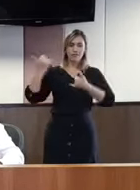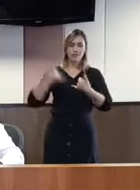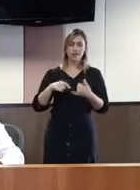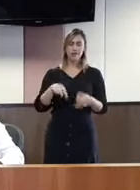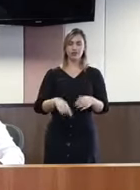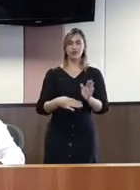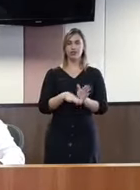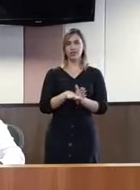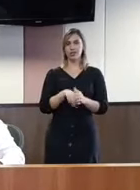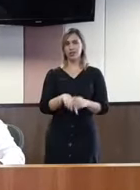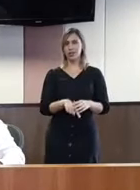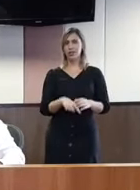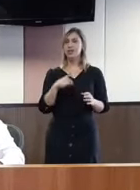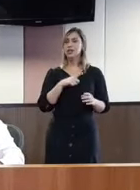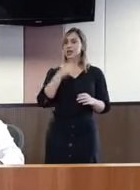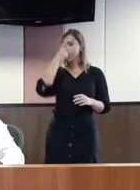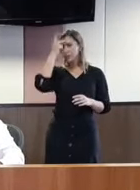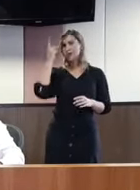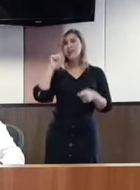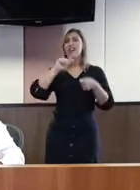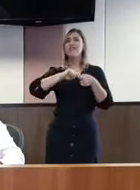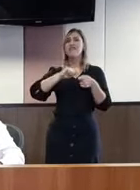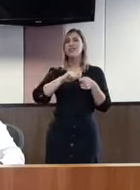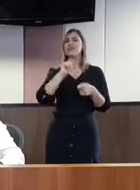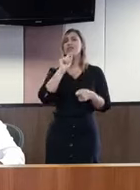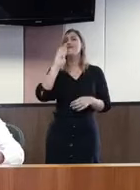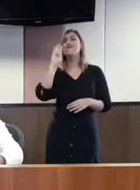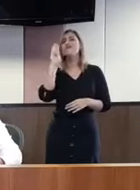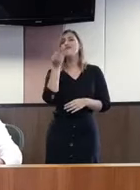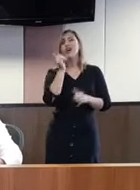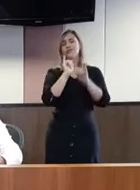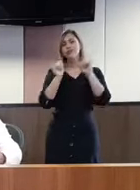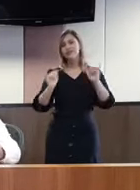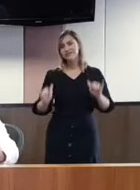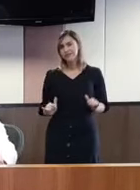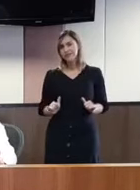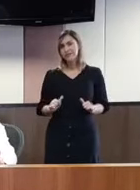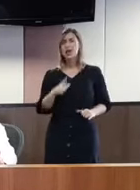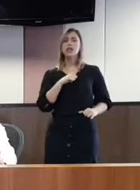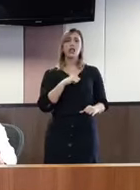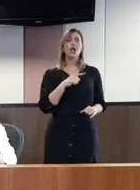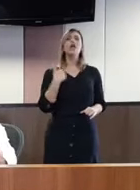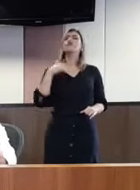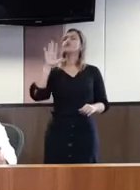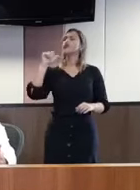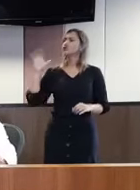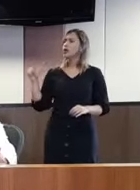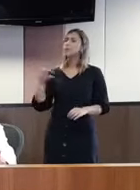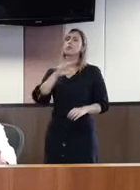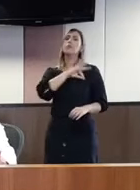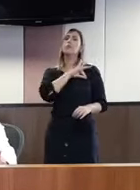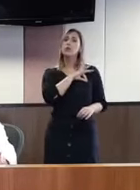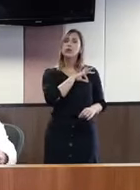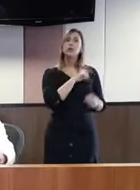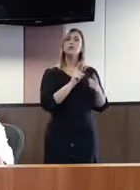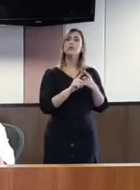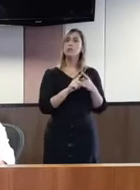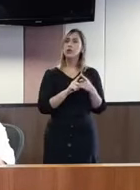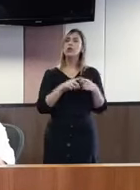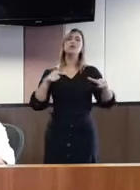pessoas que ficam esparramando falsas notícias. Eu acionei a nossa Polícia Civil no final de semana. Eles